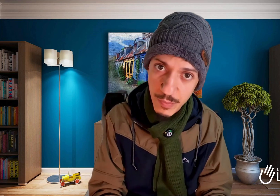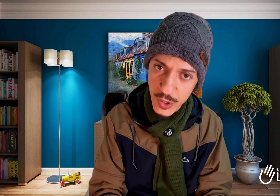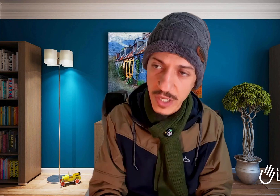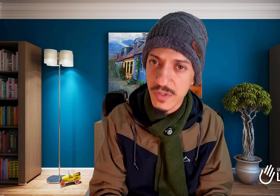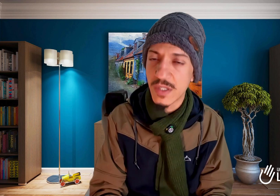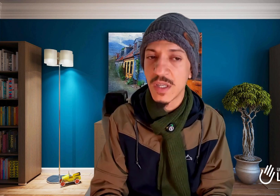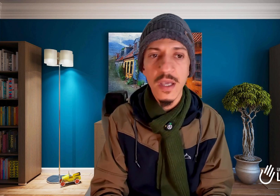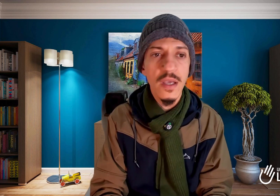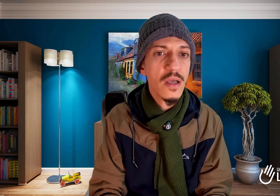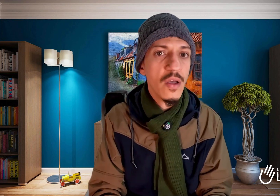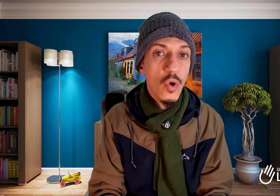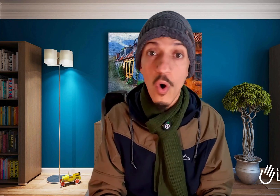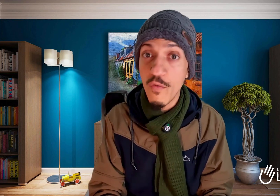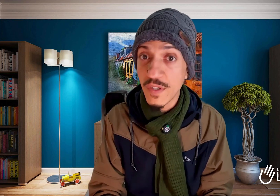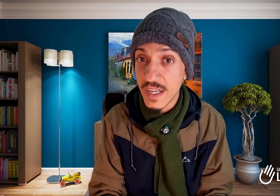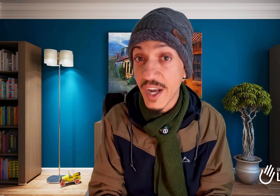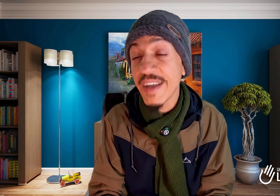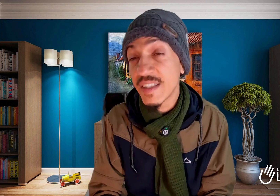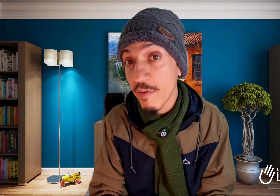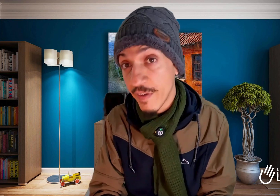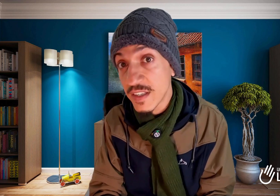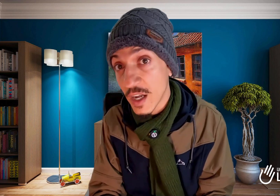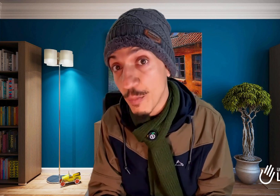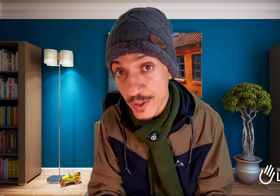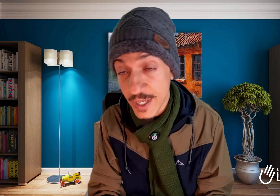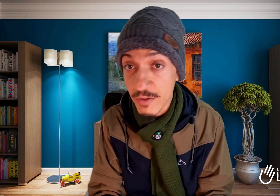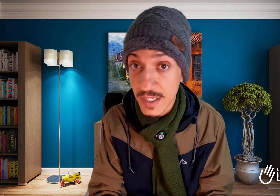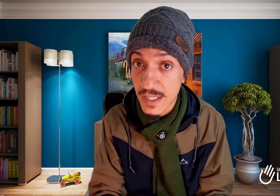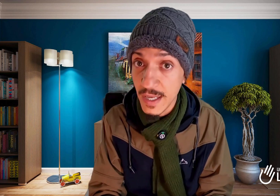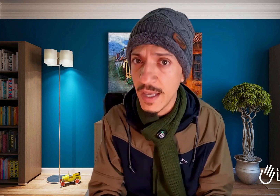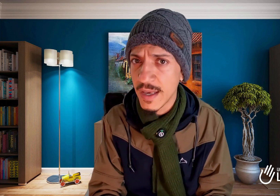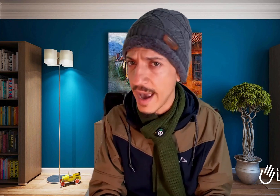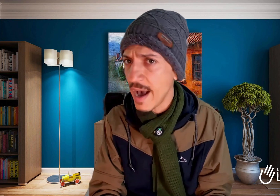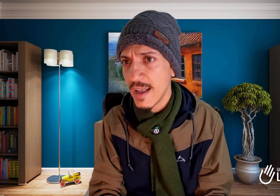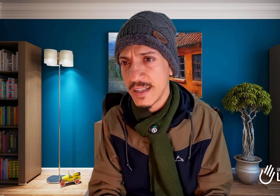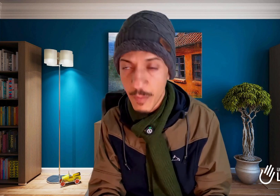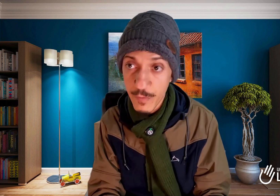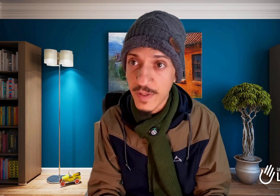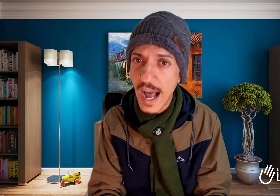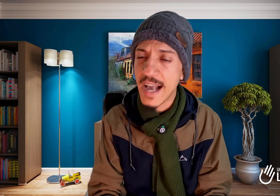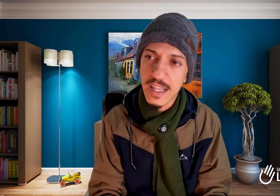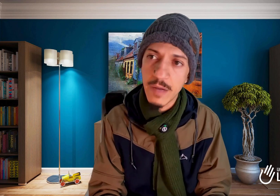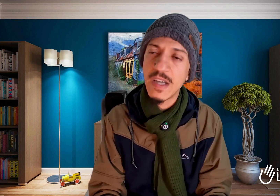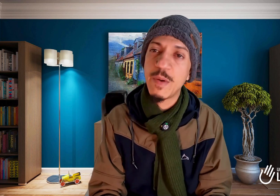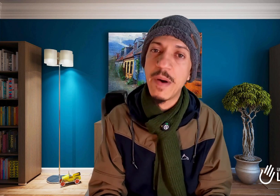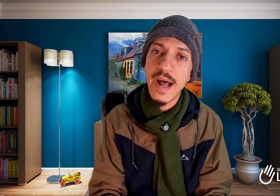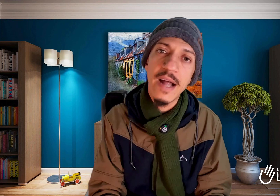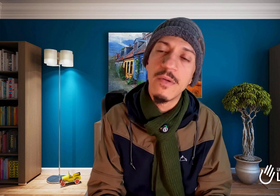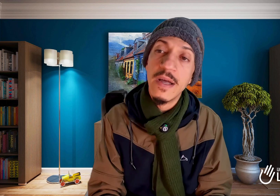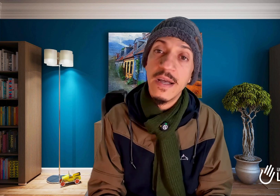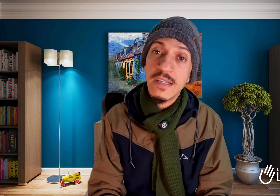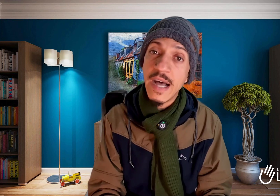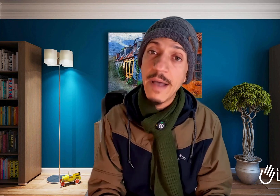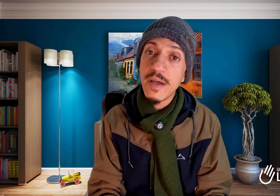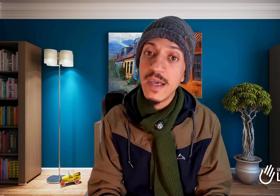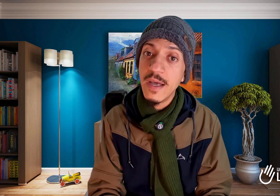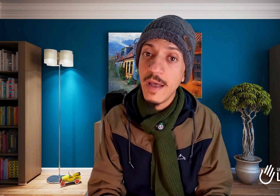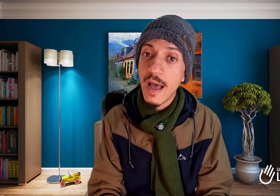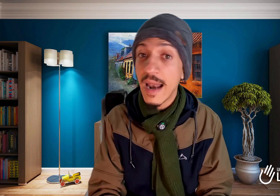projetos assim, ou você já está vivenciando projetos assim e quer se aprofundar, quer estar mais preparado, saiba que, além de